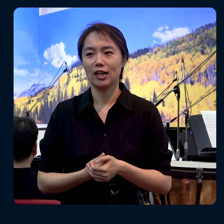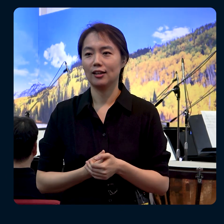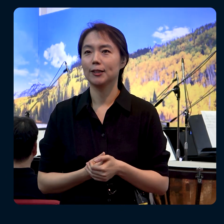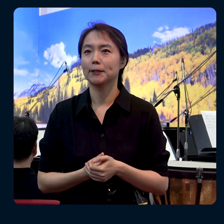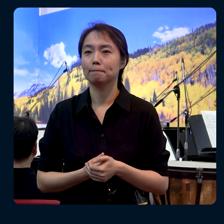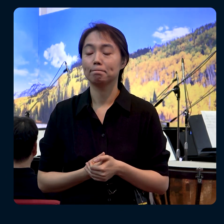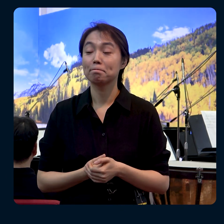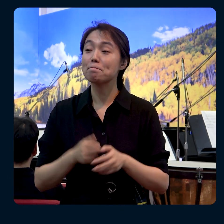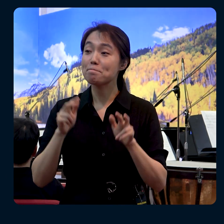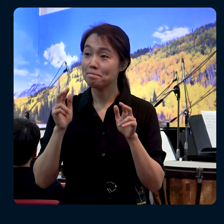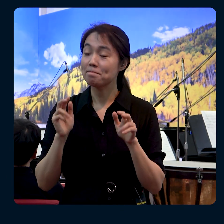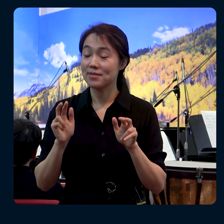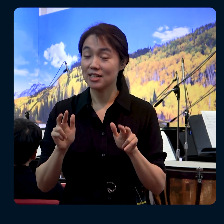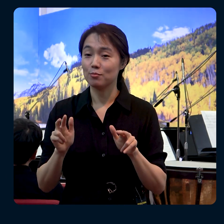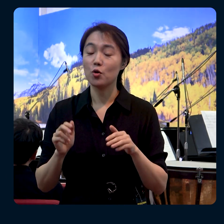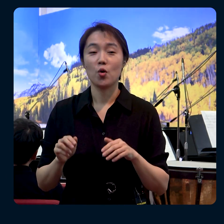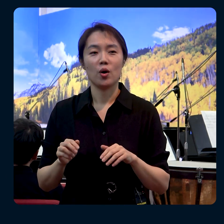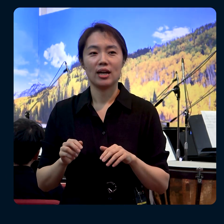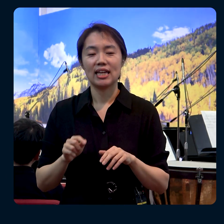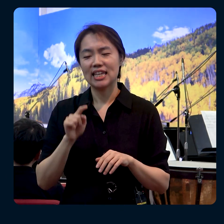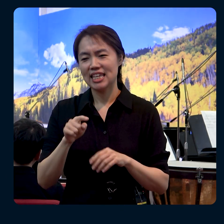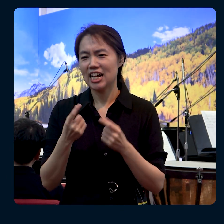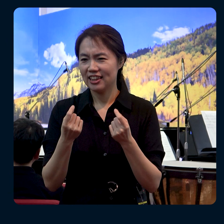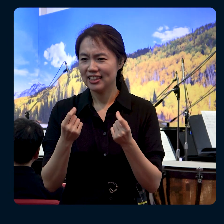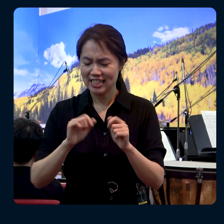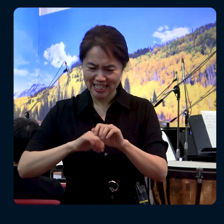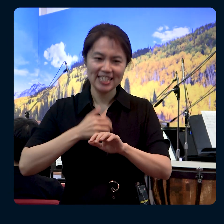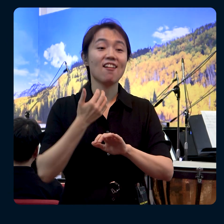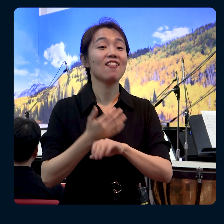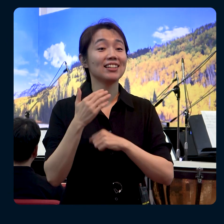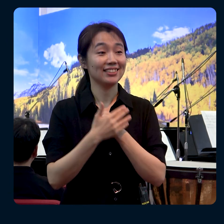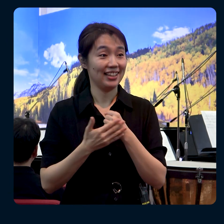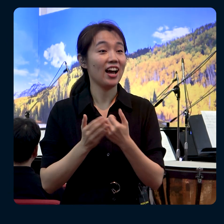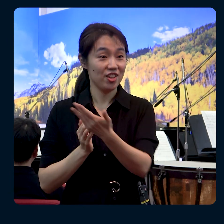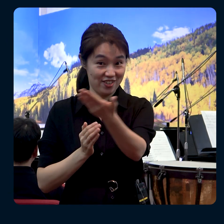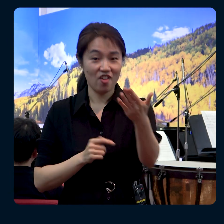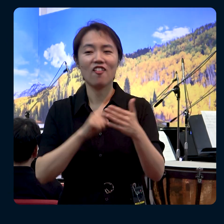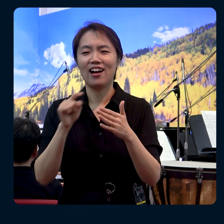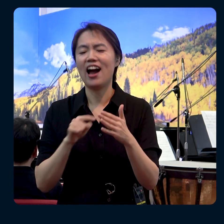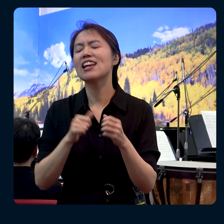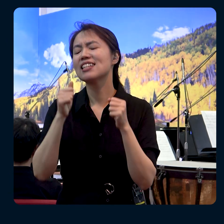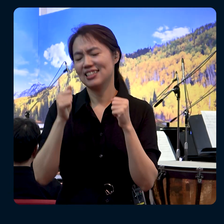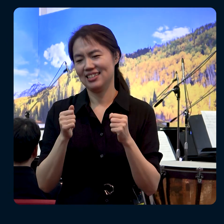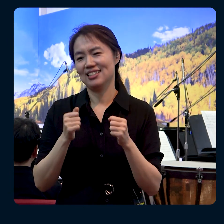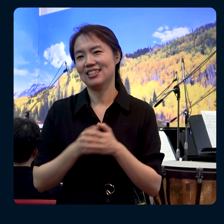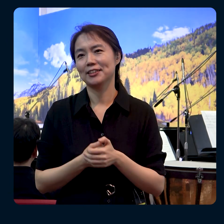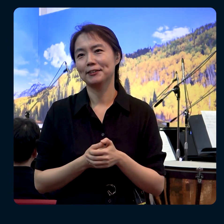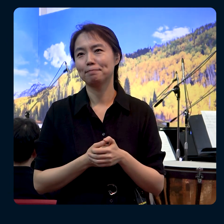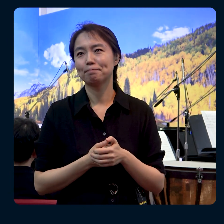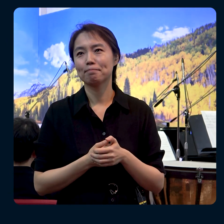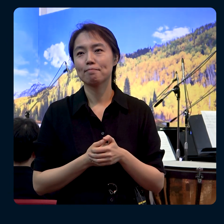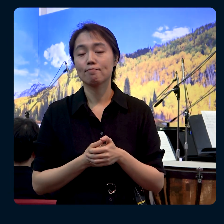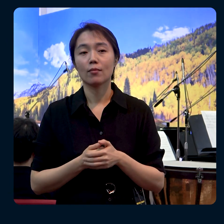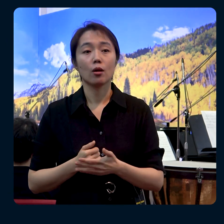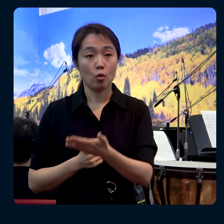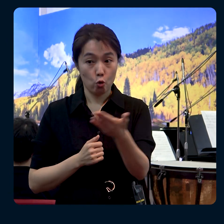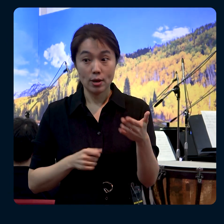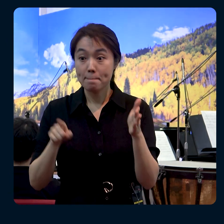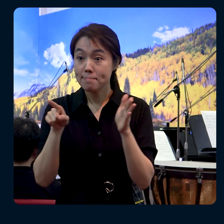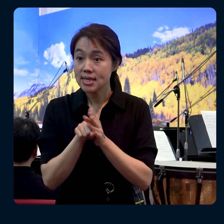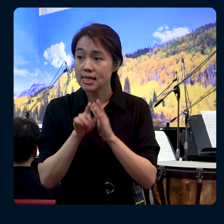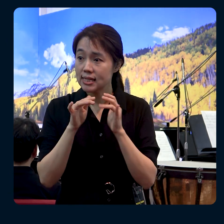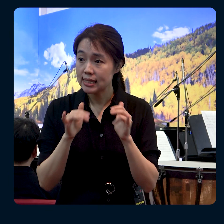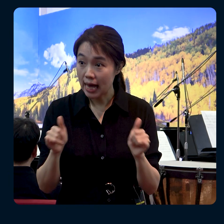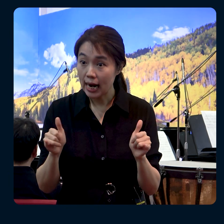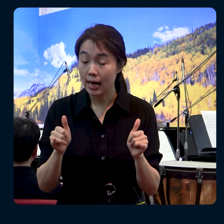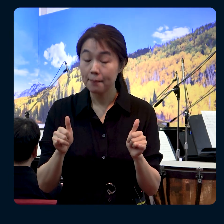이런 은혜가 우리 가운데 있는 거예요. 그러니까 여러분, 우리가 신앙인이라면 반드시